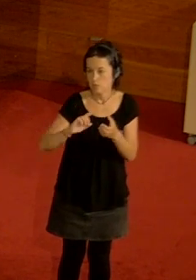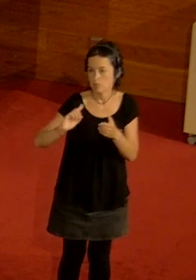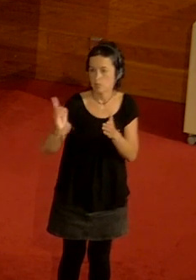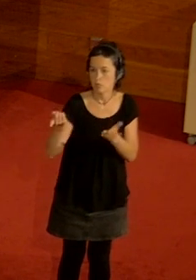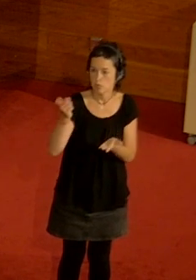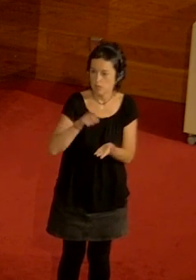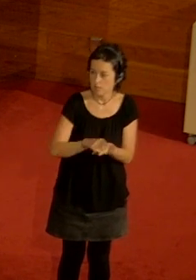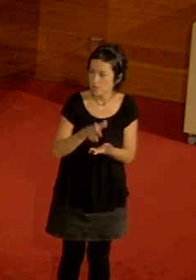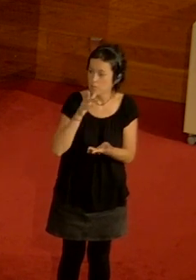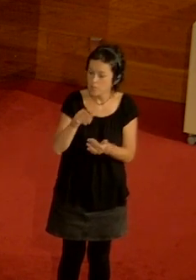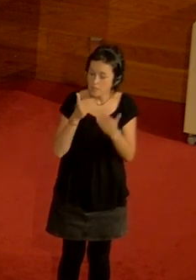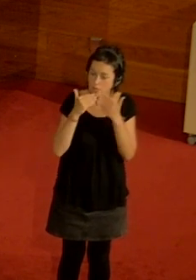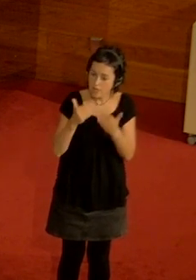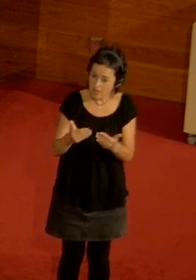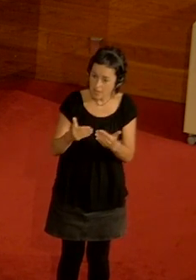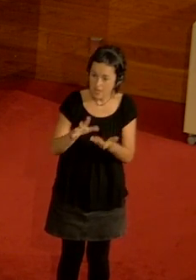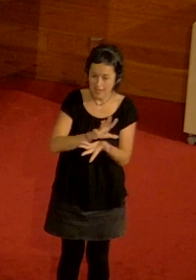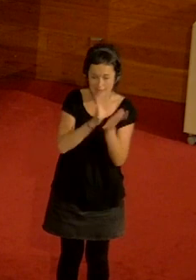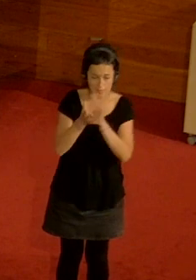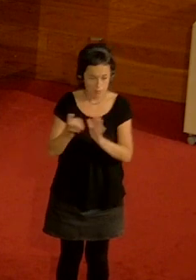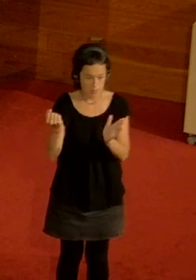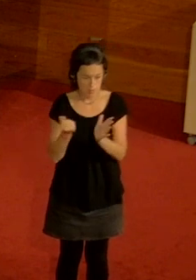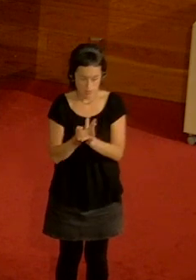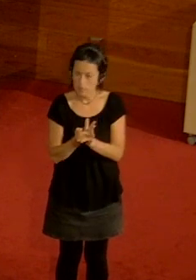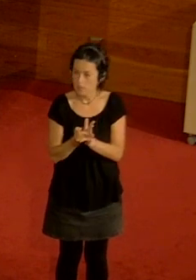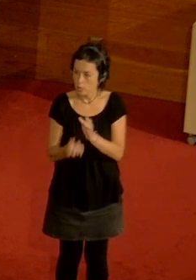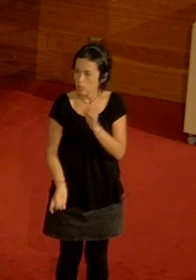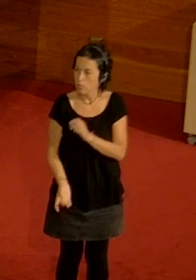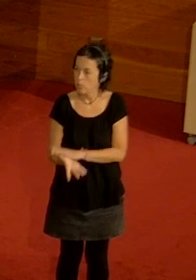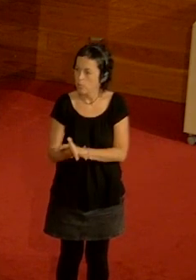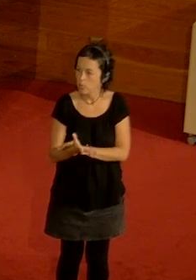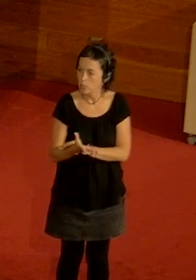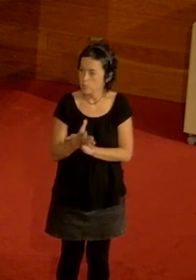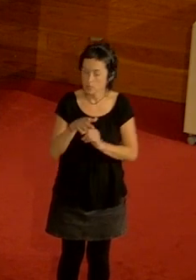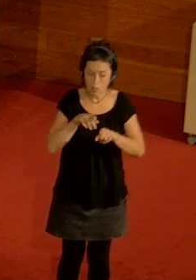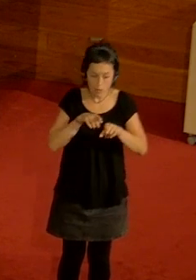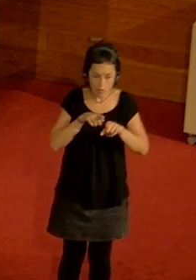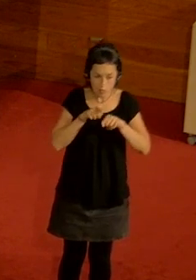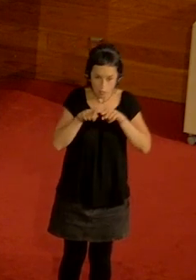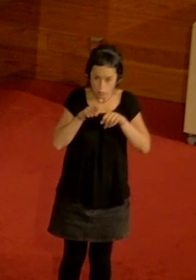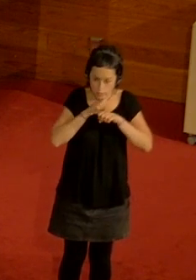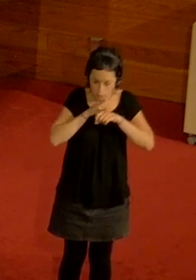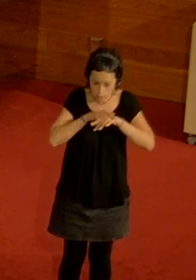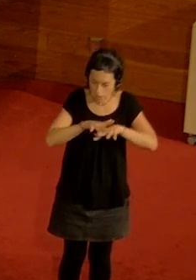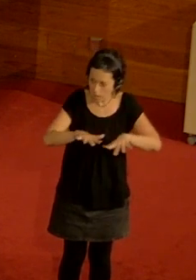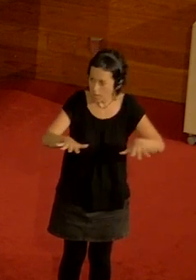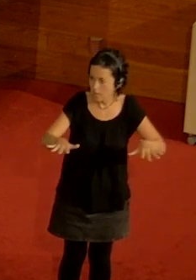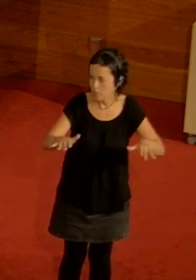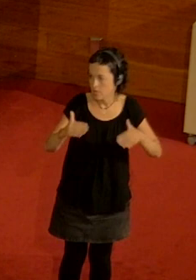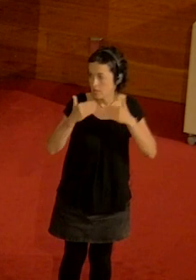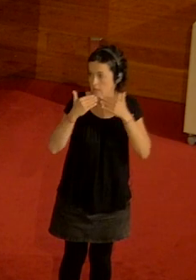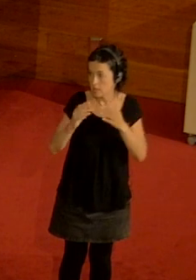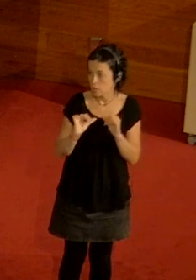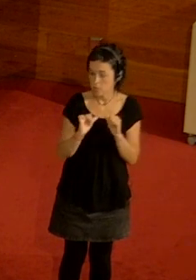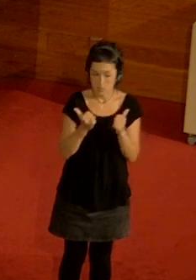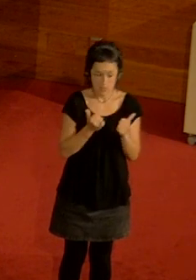donde nace la transformación simbólica nace del Contagio del contagio en algo que que surge de una primera toma de